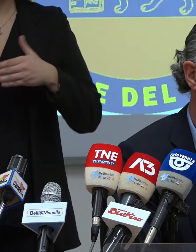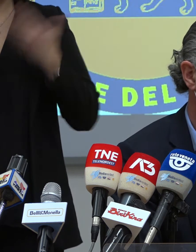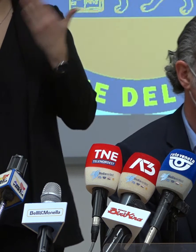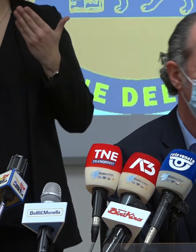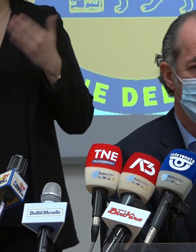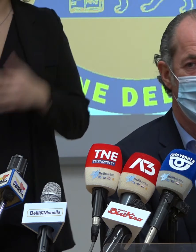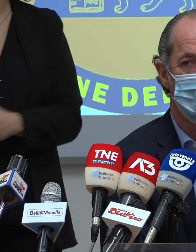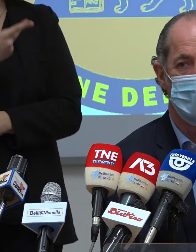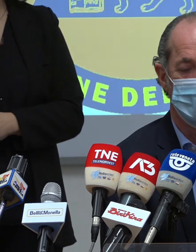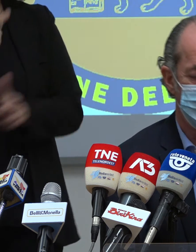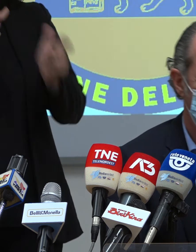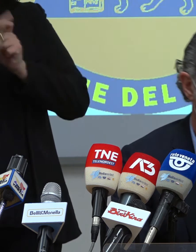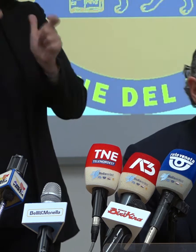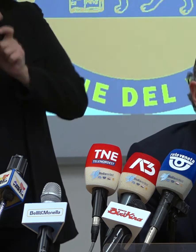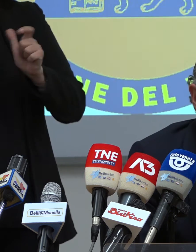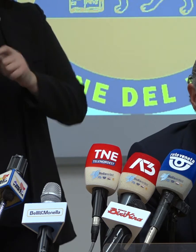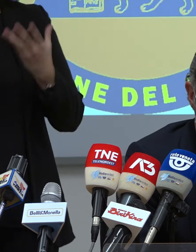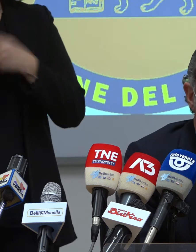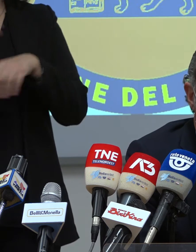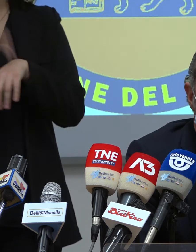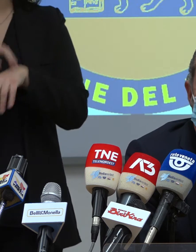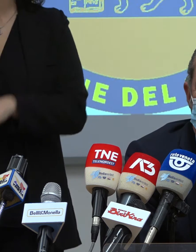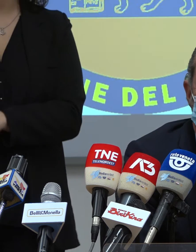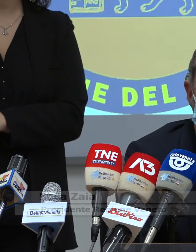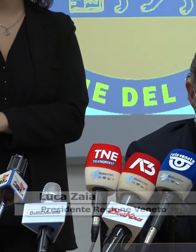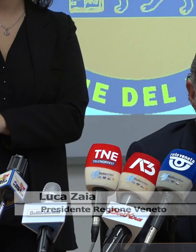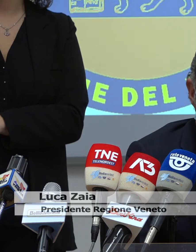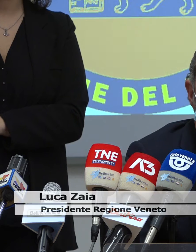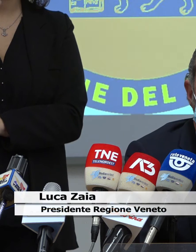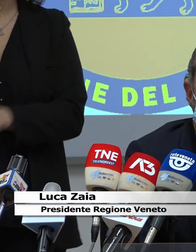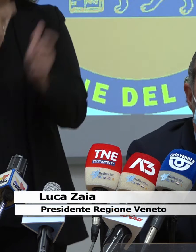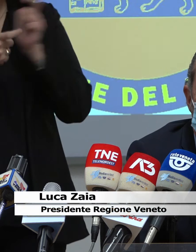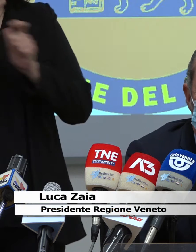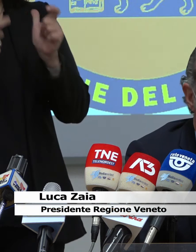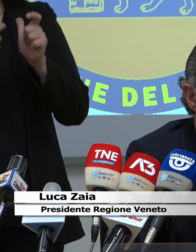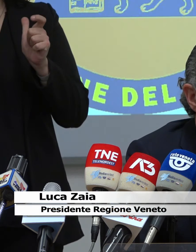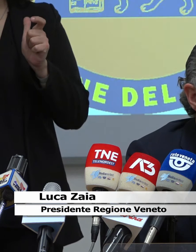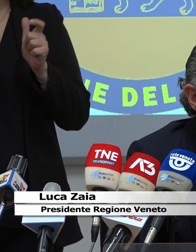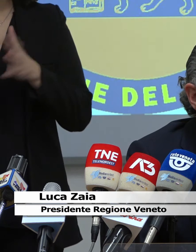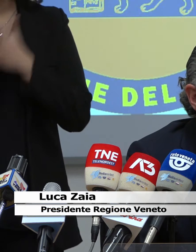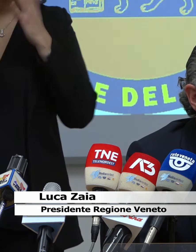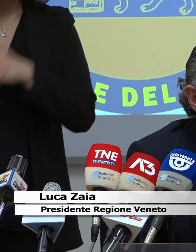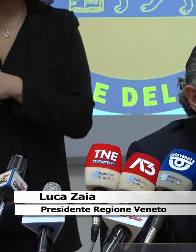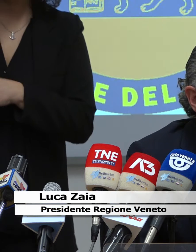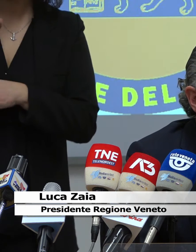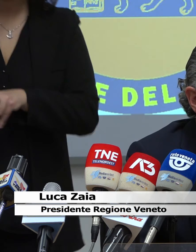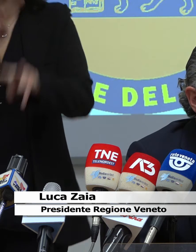dircela tutta, e col dottor Flor, proprio per parlare, per cercare di capire se avessimo un varco per avere un po' di